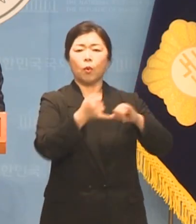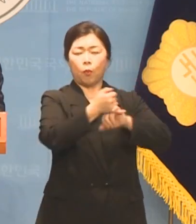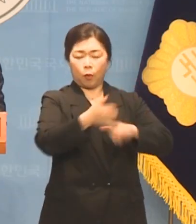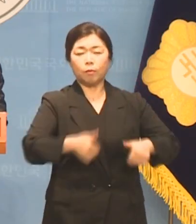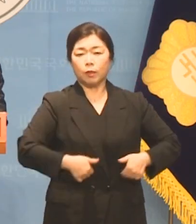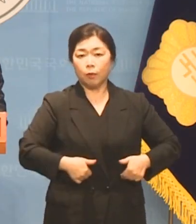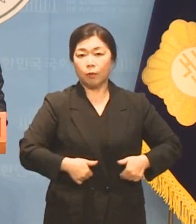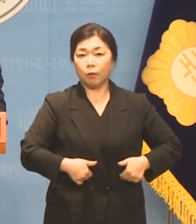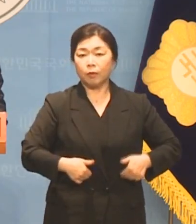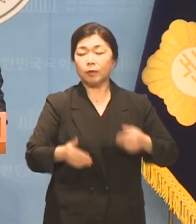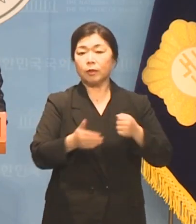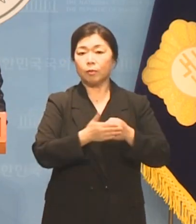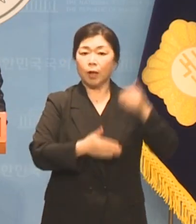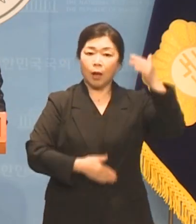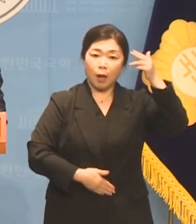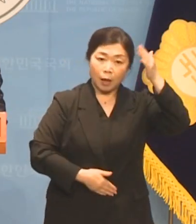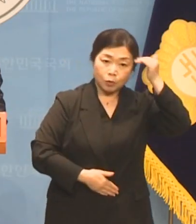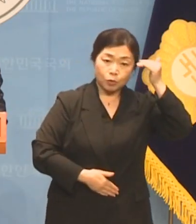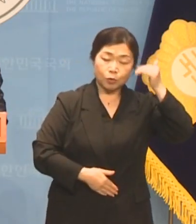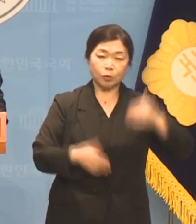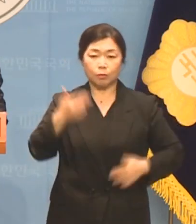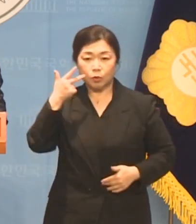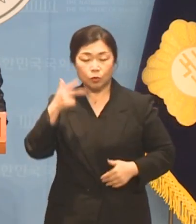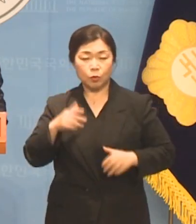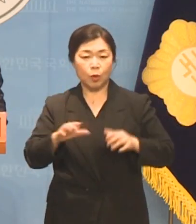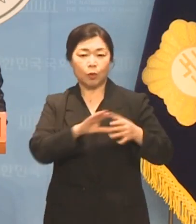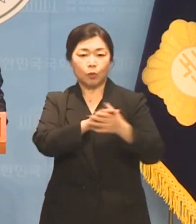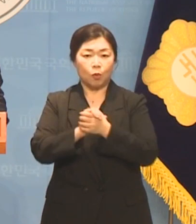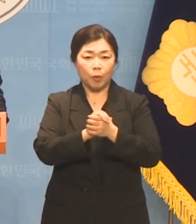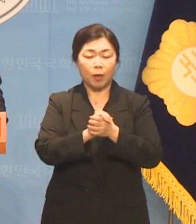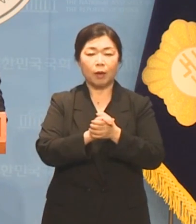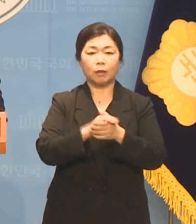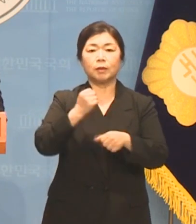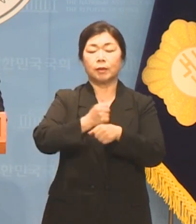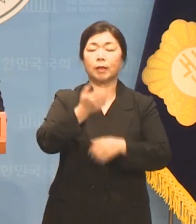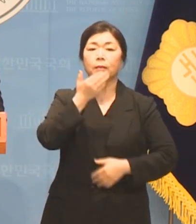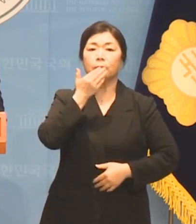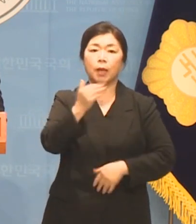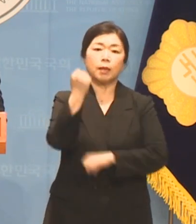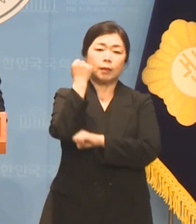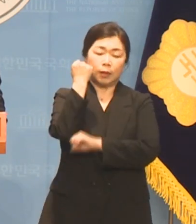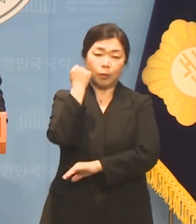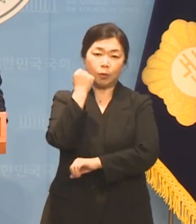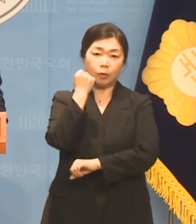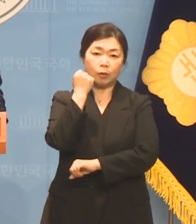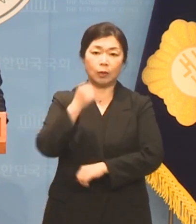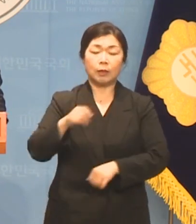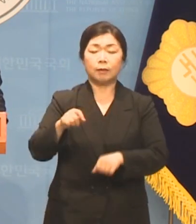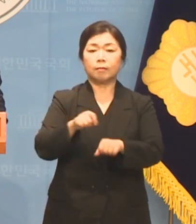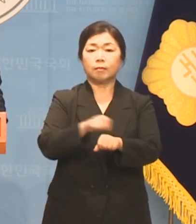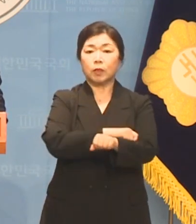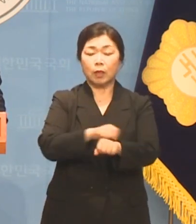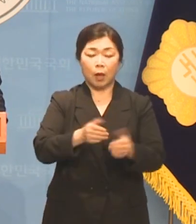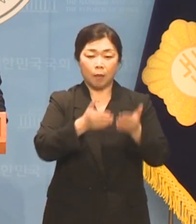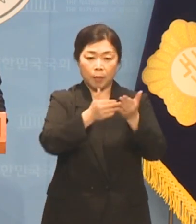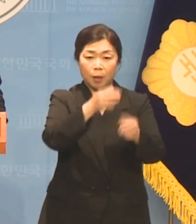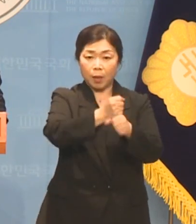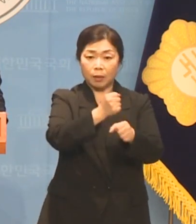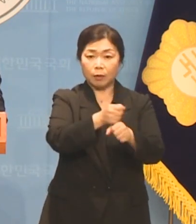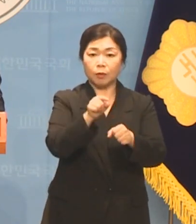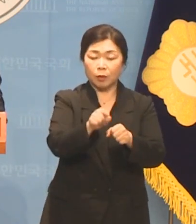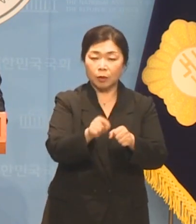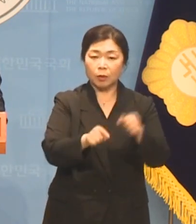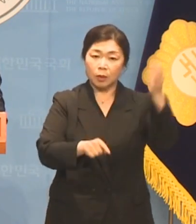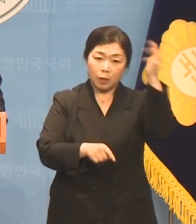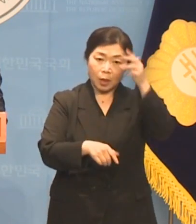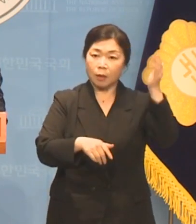것들입니다. 이것은 한미동맹을 발전시키는 지렛대가 될 수 있습니다. 특히 조선 분야는 트럼프